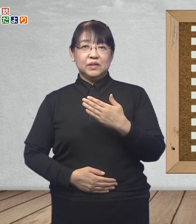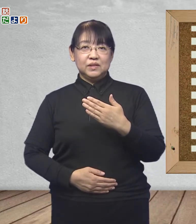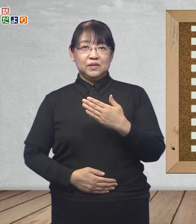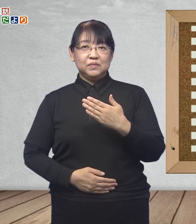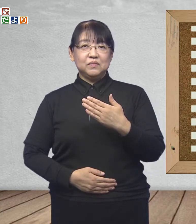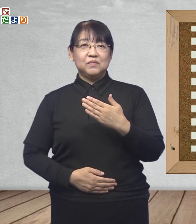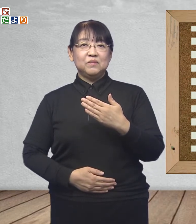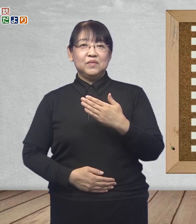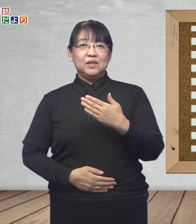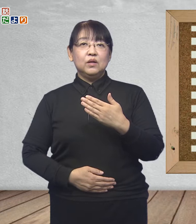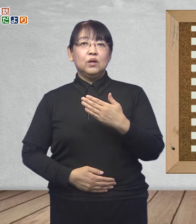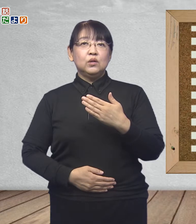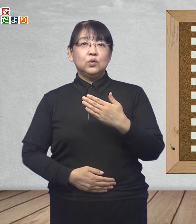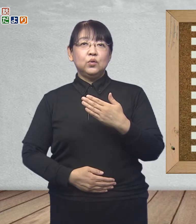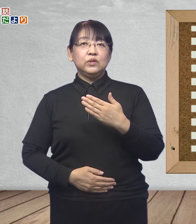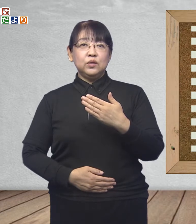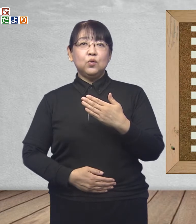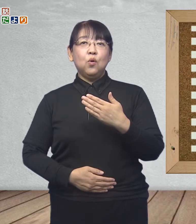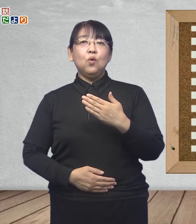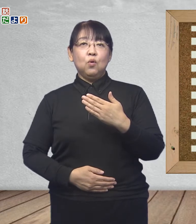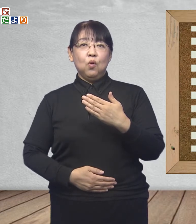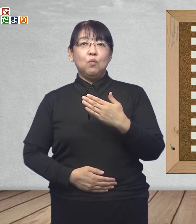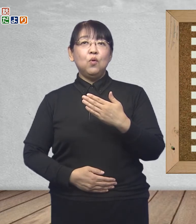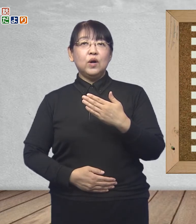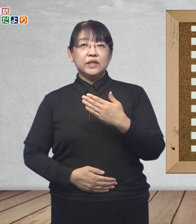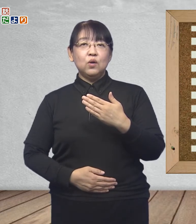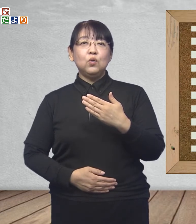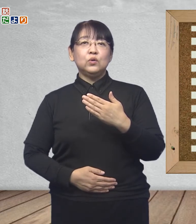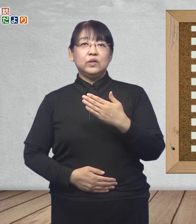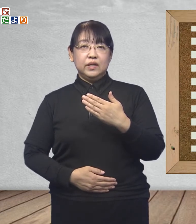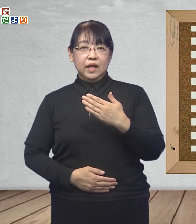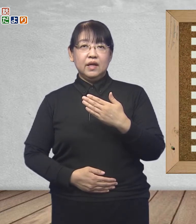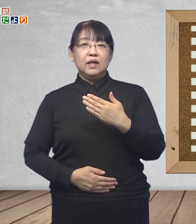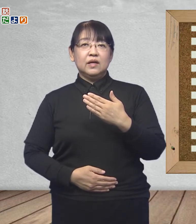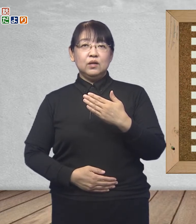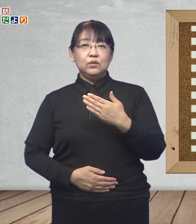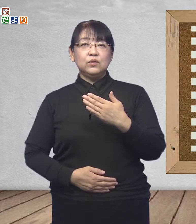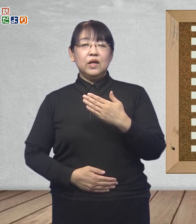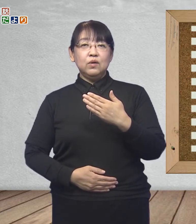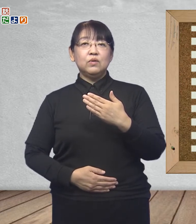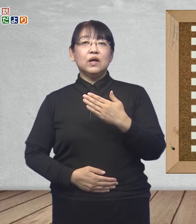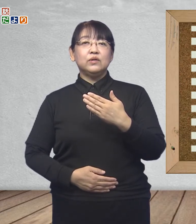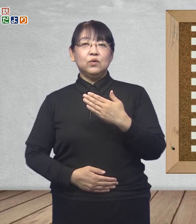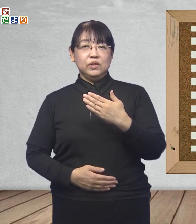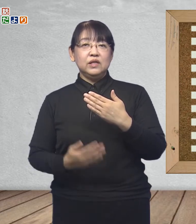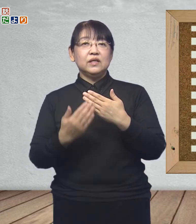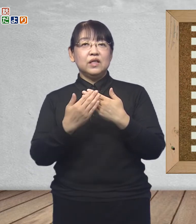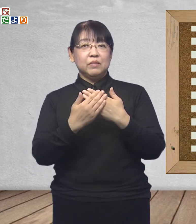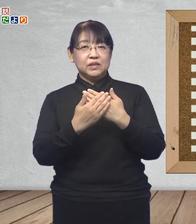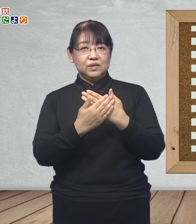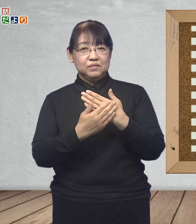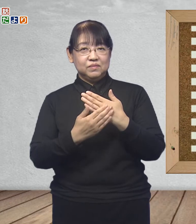。その手の甲をもう片方の手で軽く円を描くように撫でます。